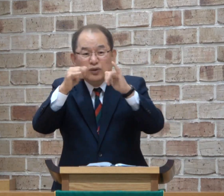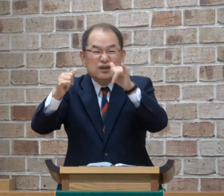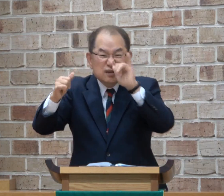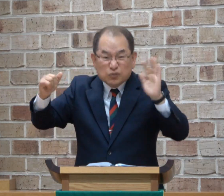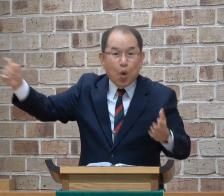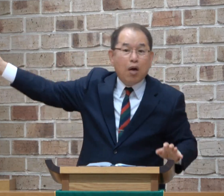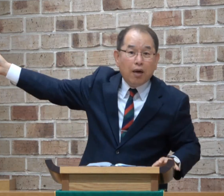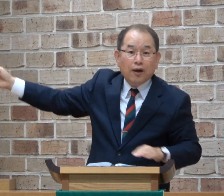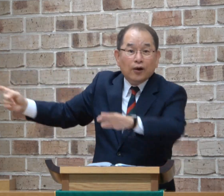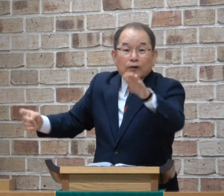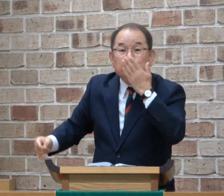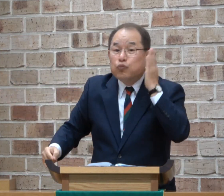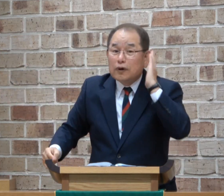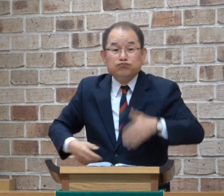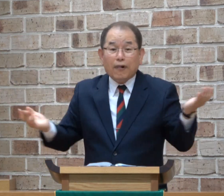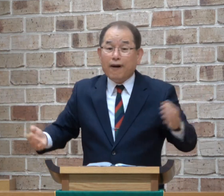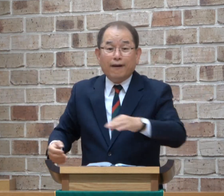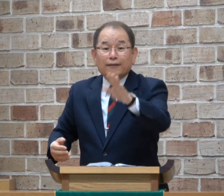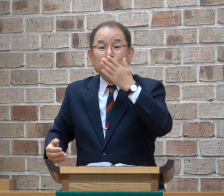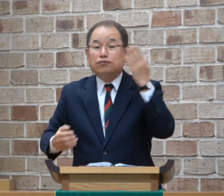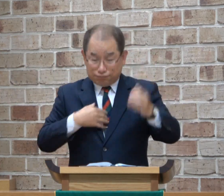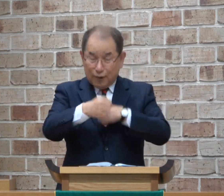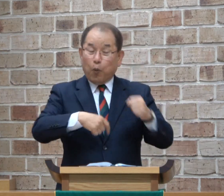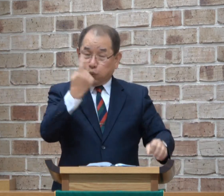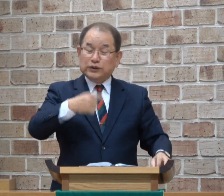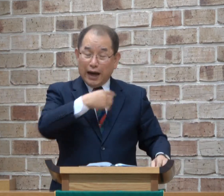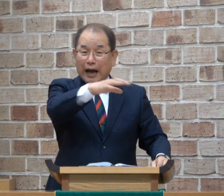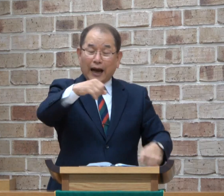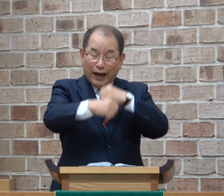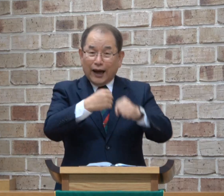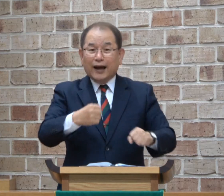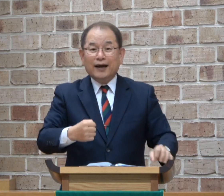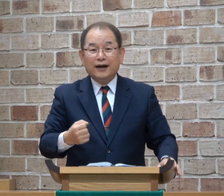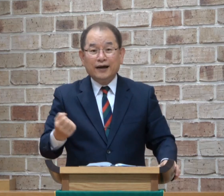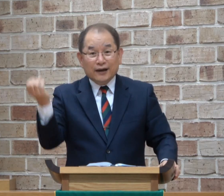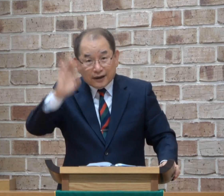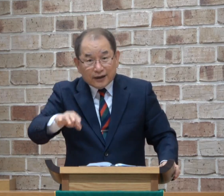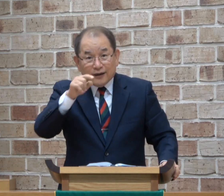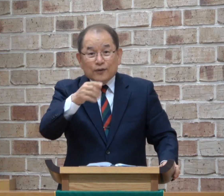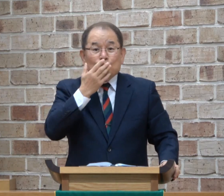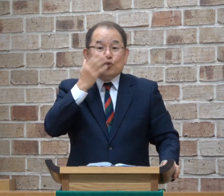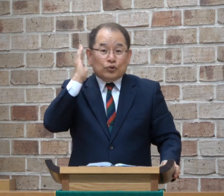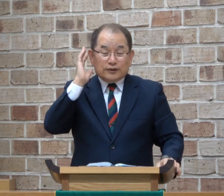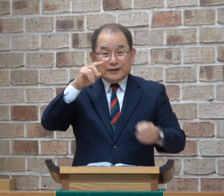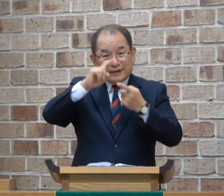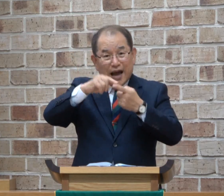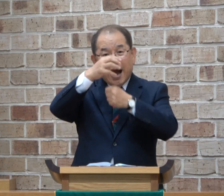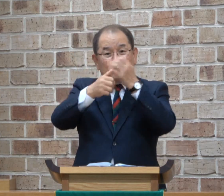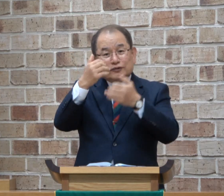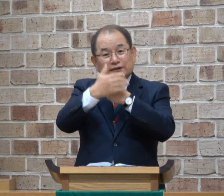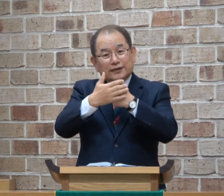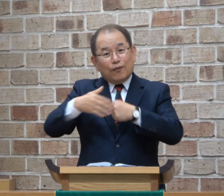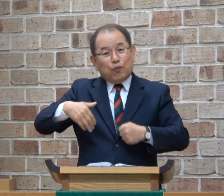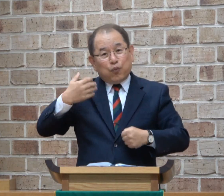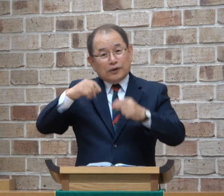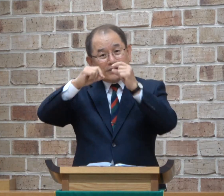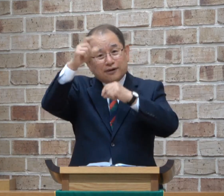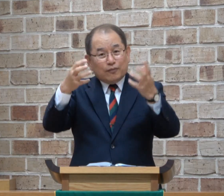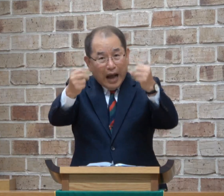그렇지 않습니다. 혼자 자유롭게 다닐 수 있습니다. 그래서 우리가 하나님의